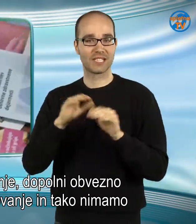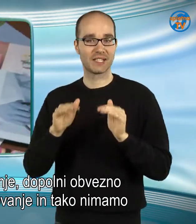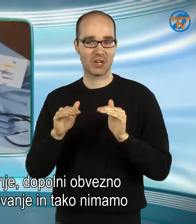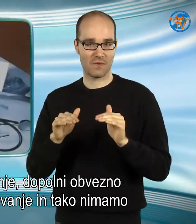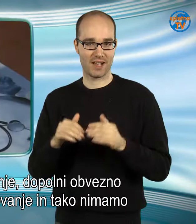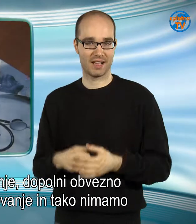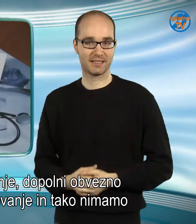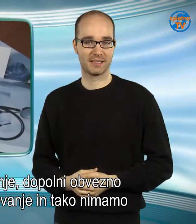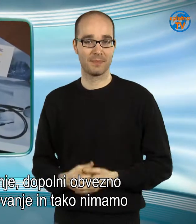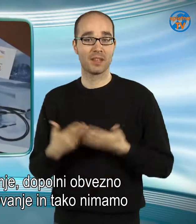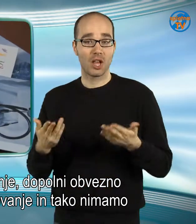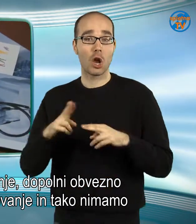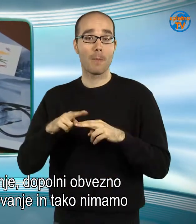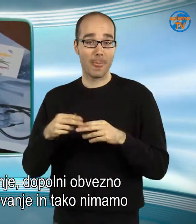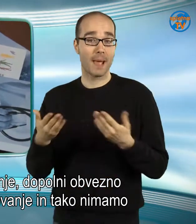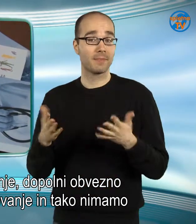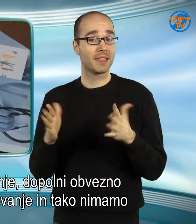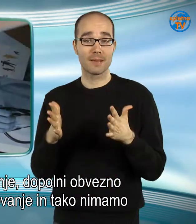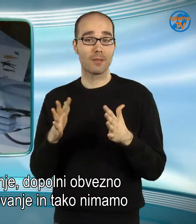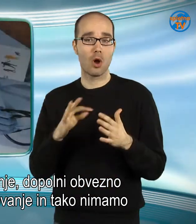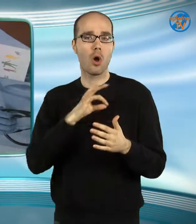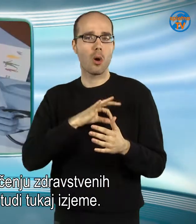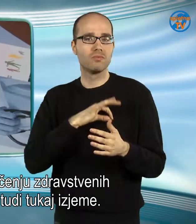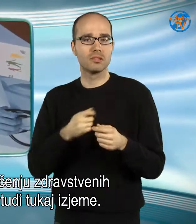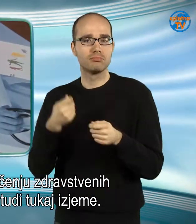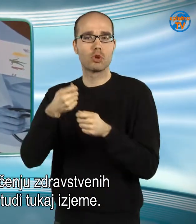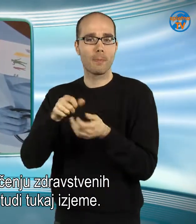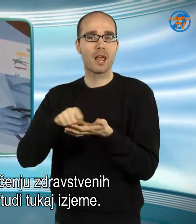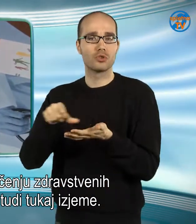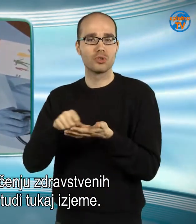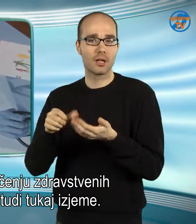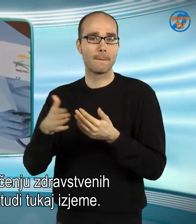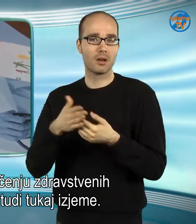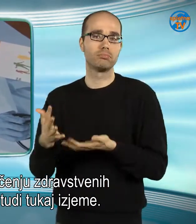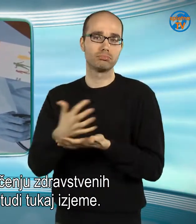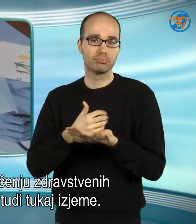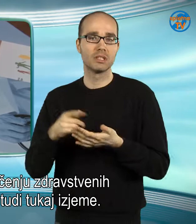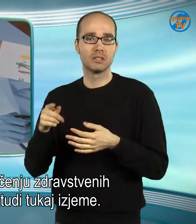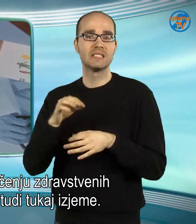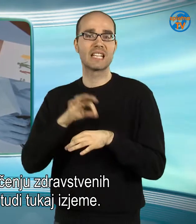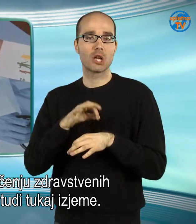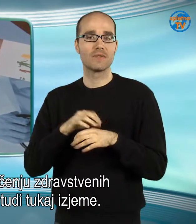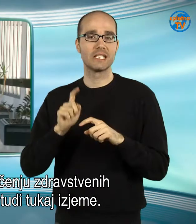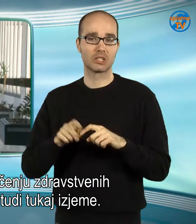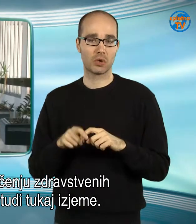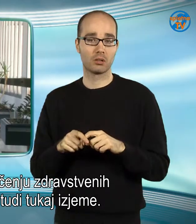zdravstveno zavarovanje in tako nimamo doplačil pri koriščenju zdravstvenih storitev.